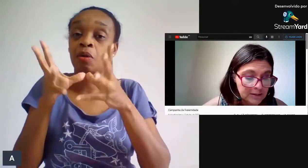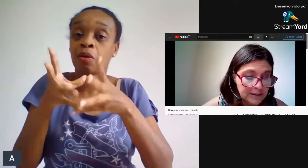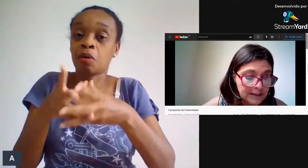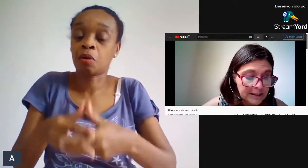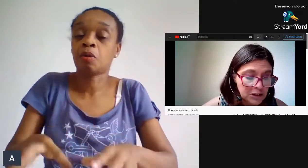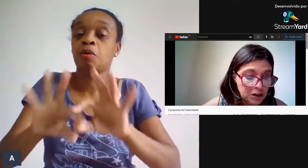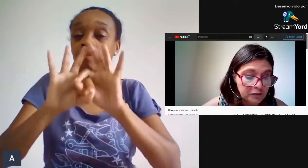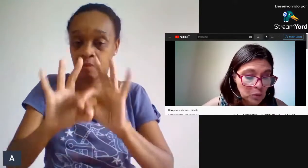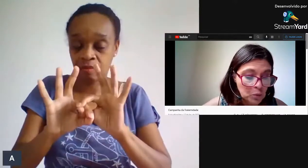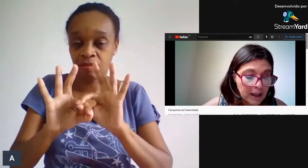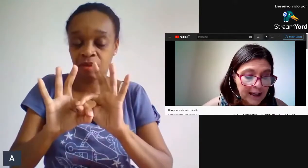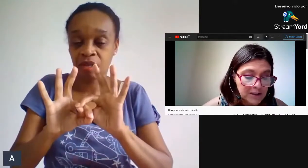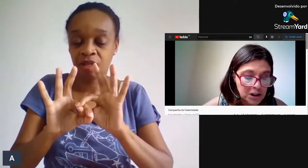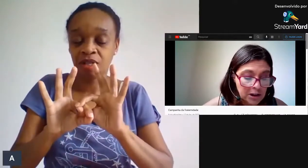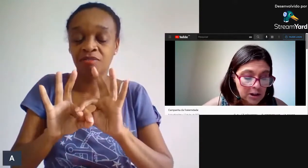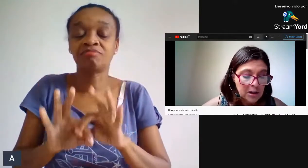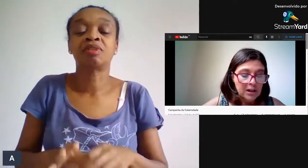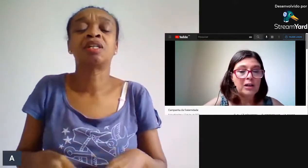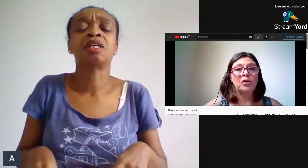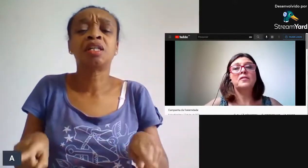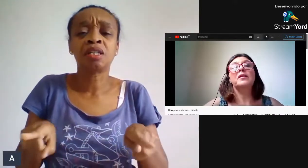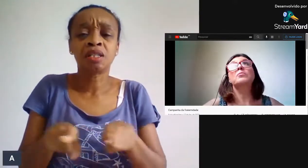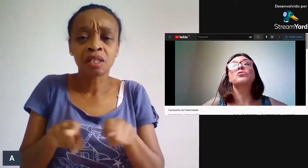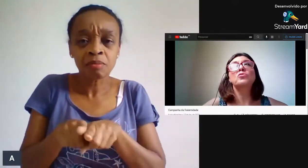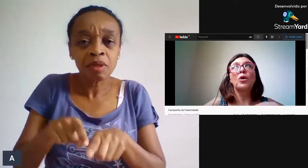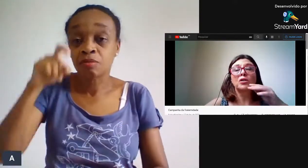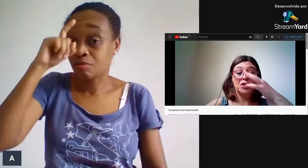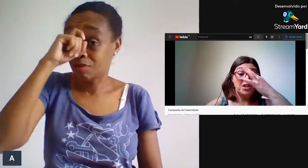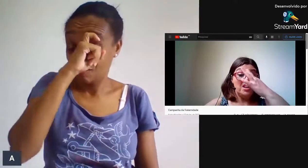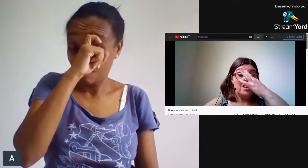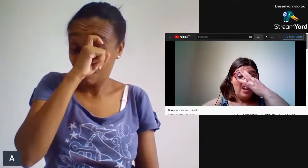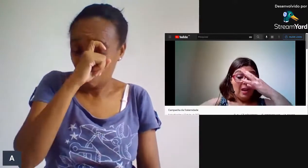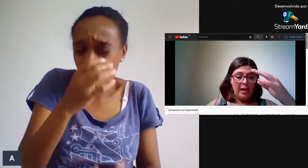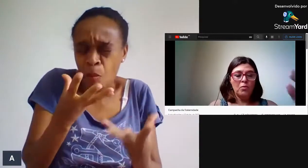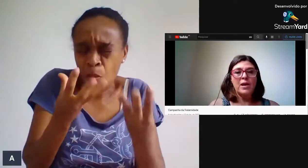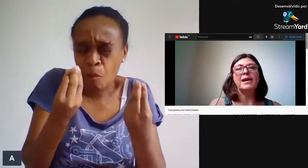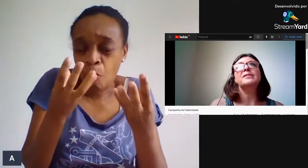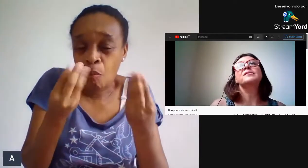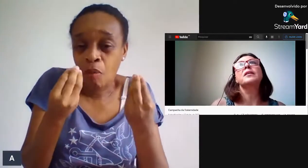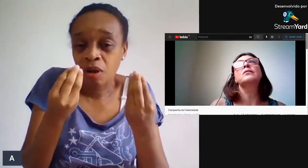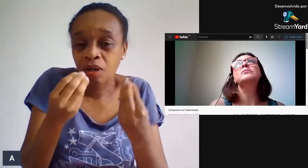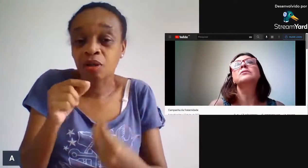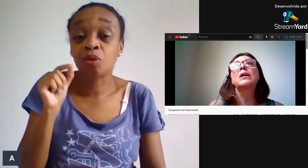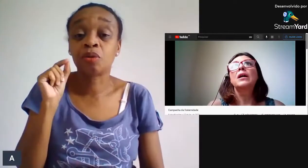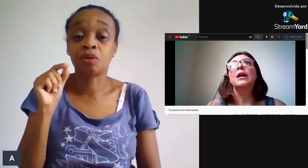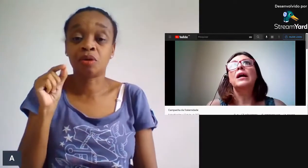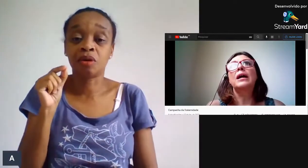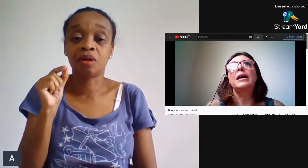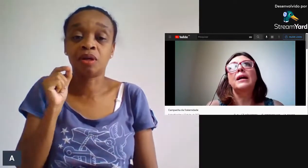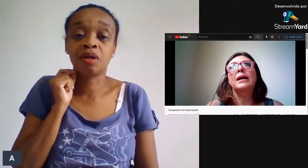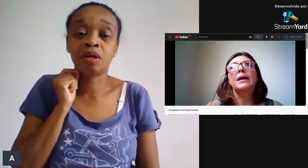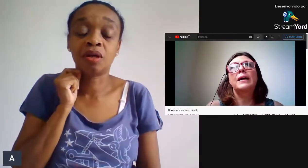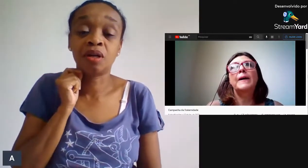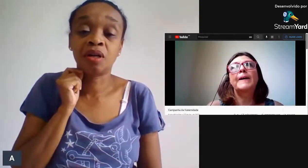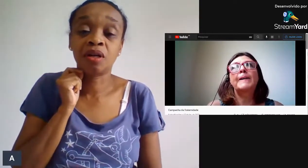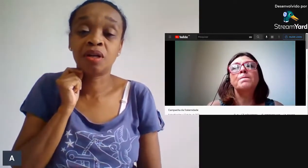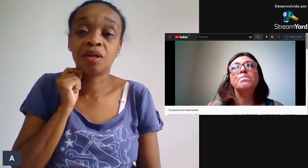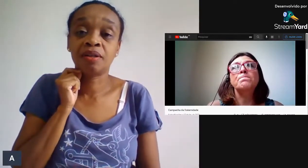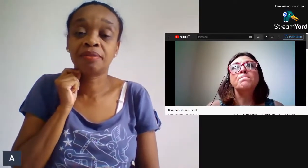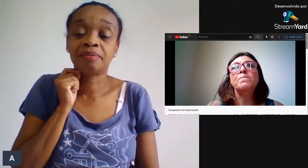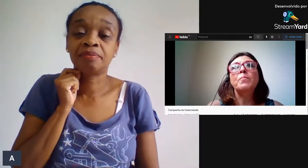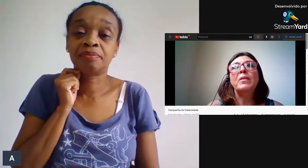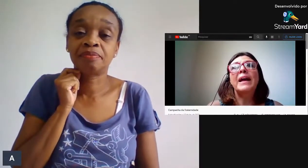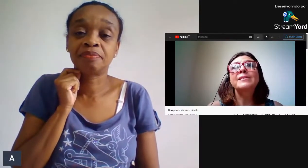Outra grande dificuldade que nós temos hoje é com relação